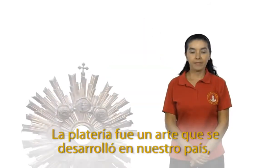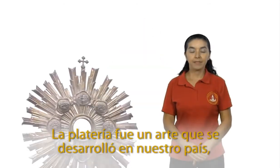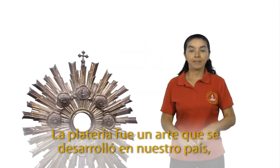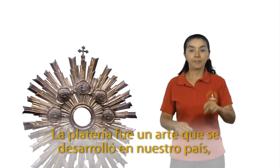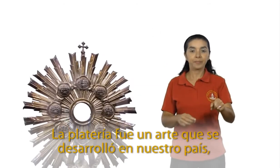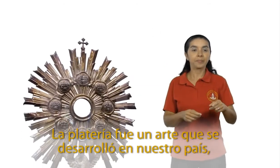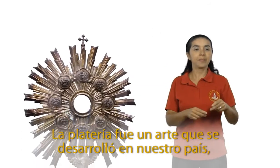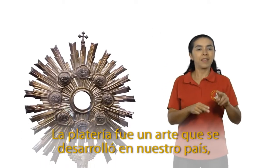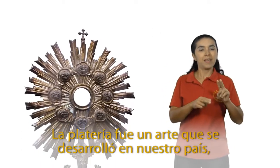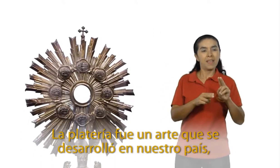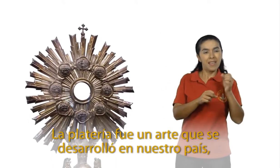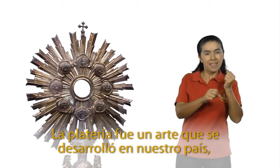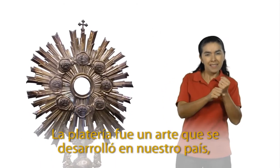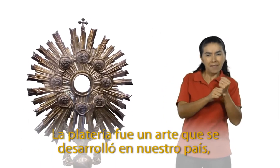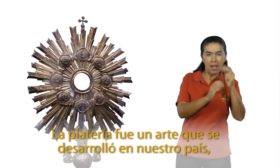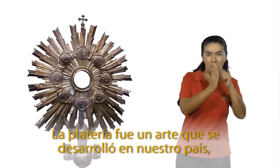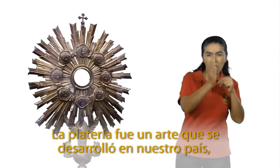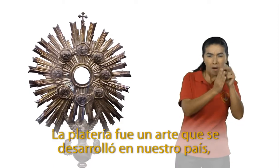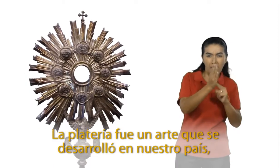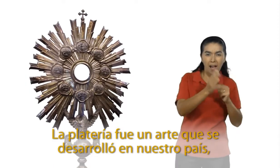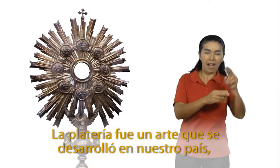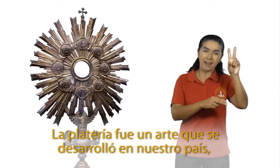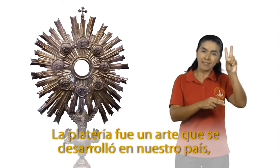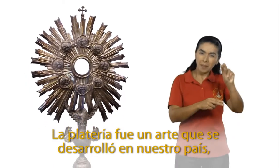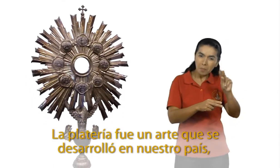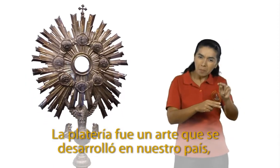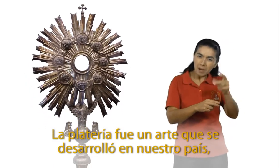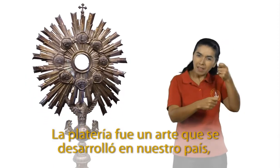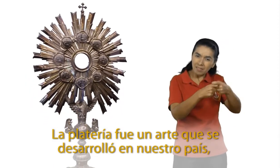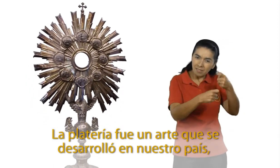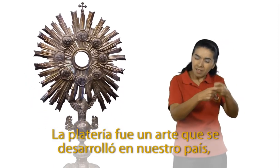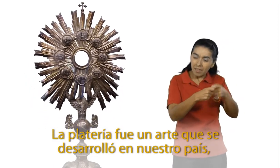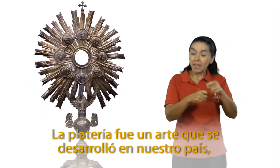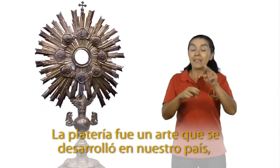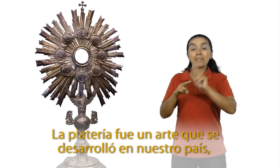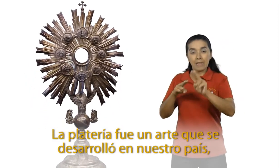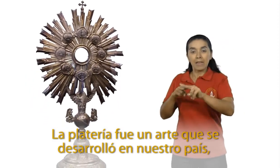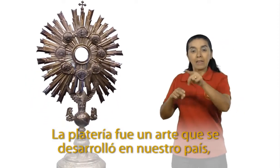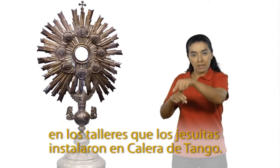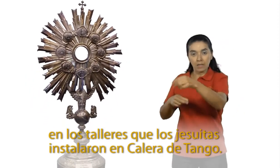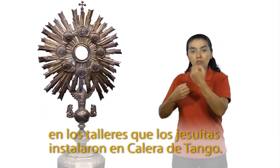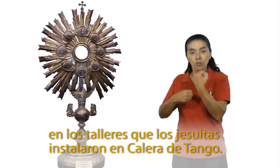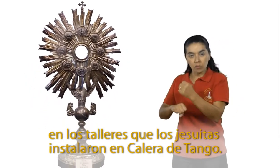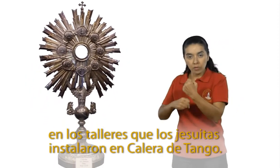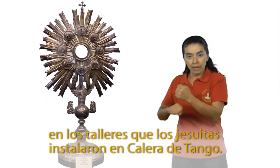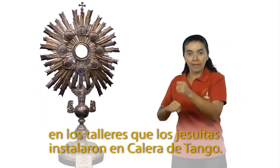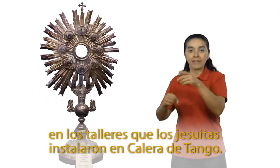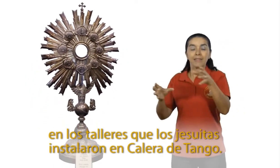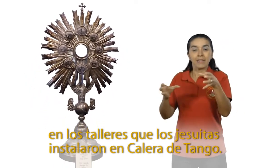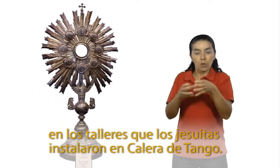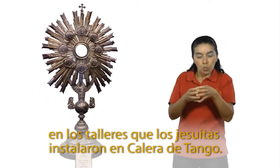La platería fue un arte que se desarrolló en nuestro país en los talleres que los jesuitas